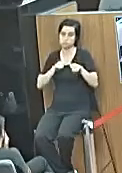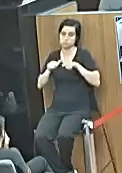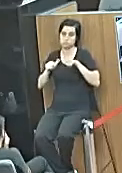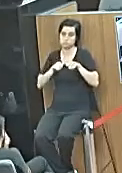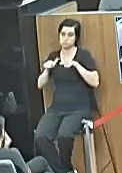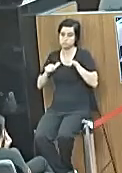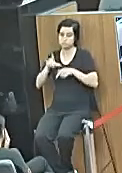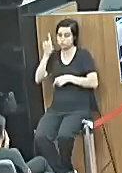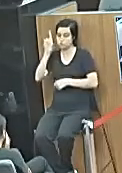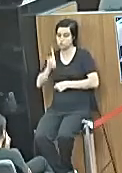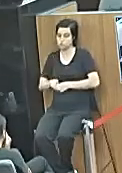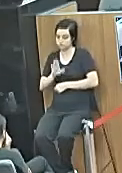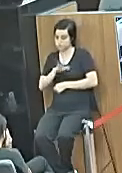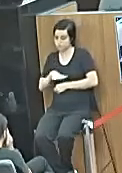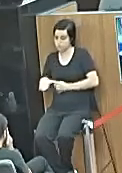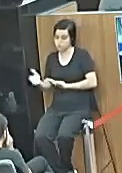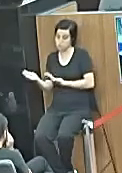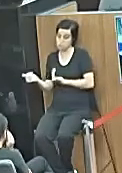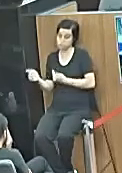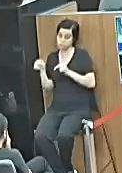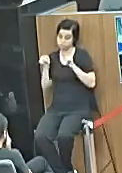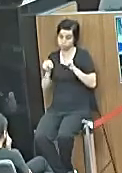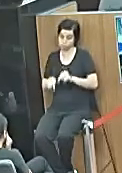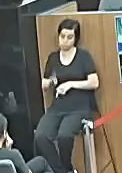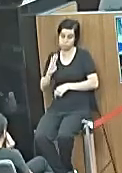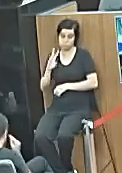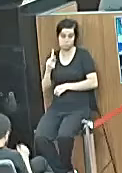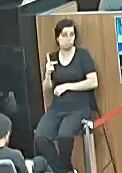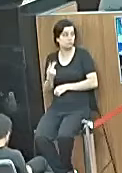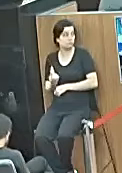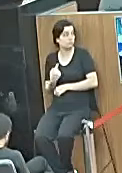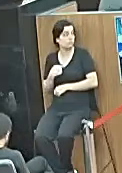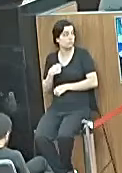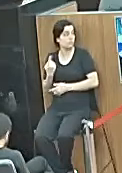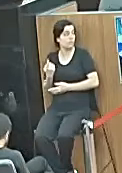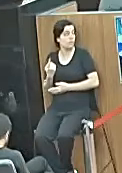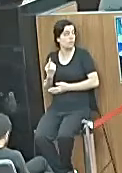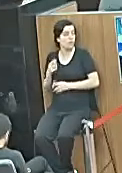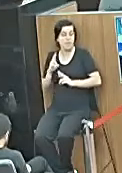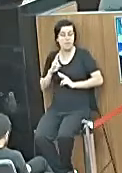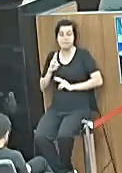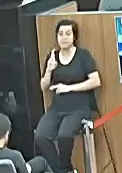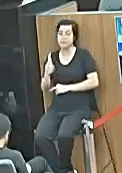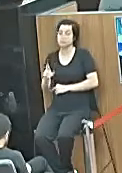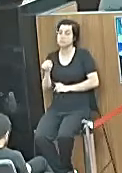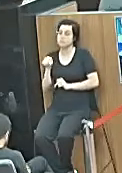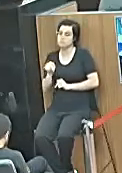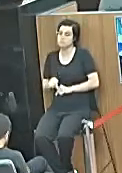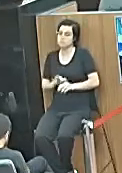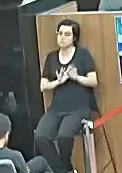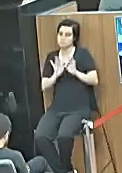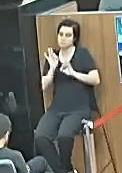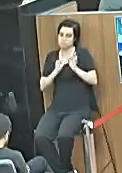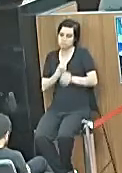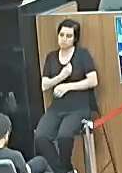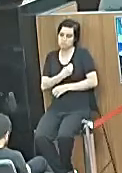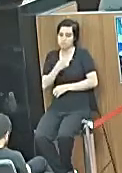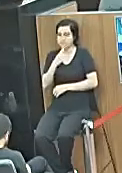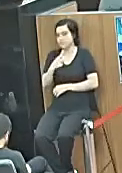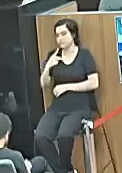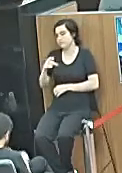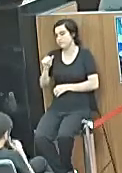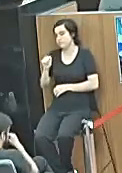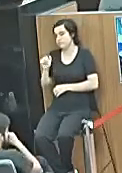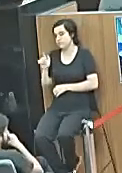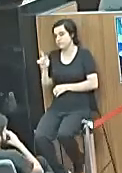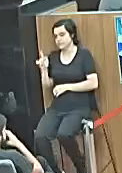direitos da criança e do adolescente aqui de belo horizonte e representam nem aquino no processo participativo ppa g o